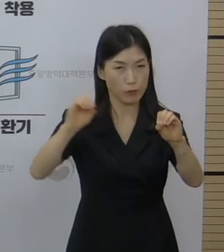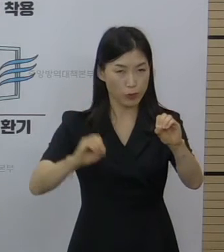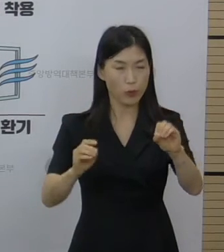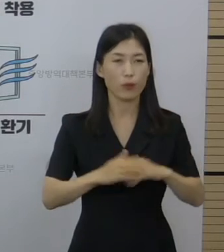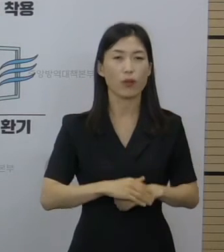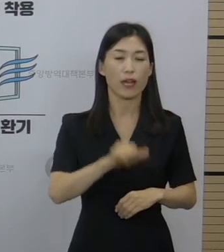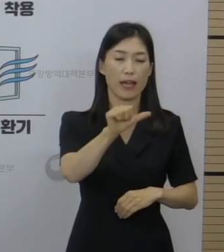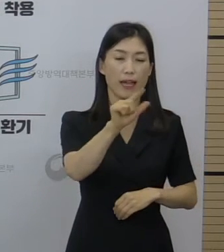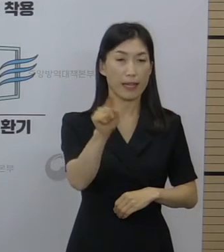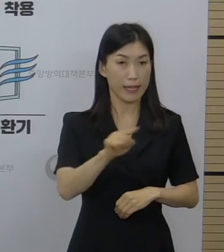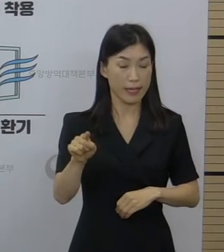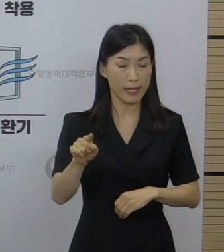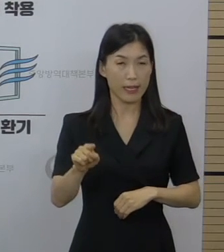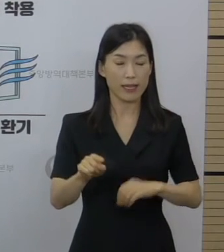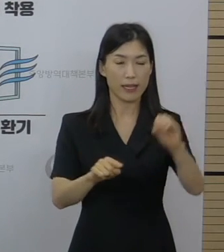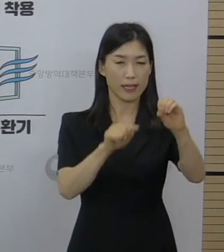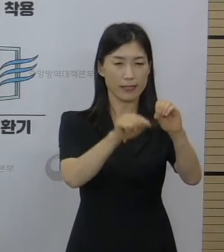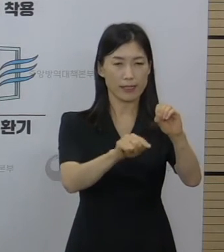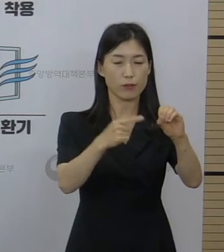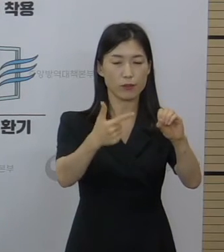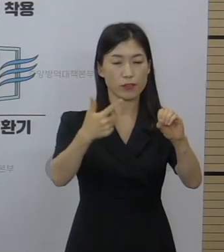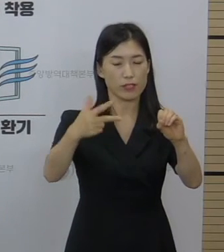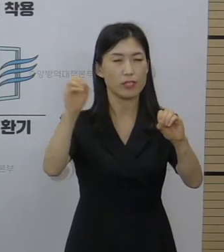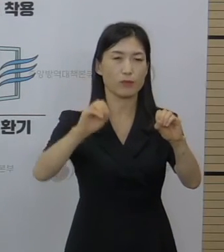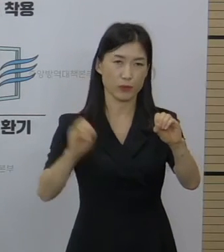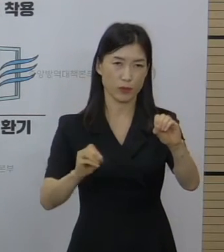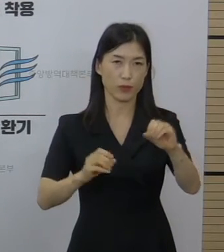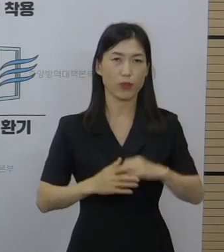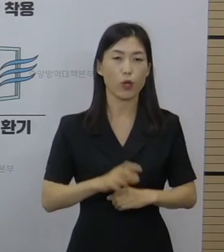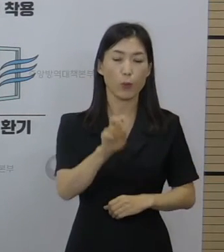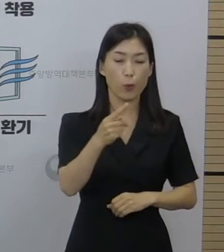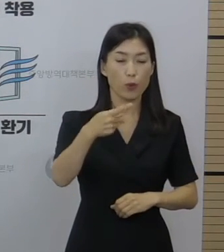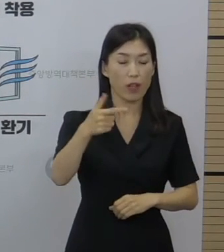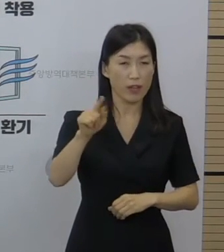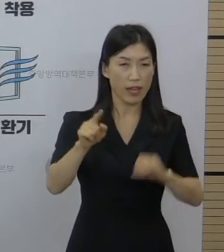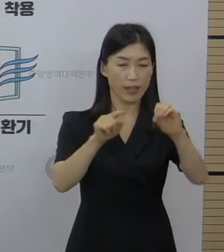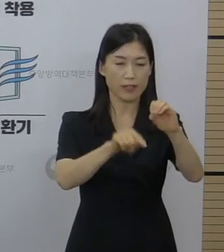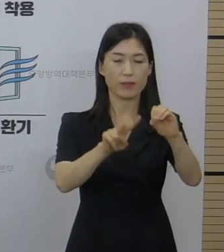0.67%, 아스트라제네카가 0.67%, 모더나가